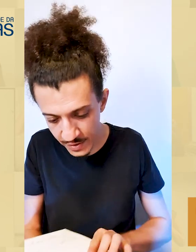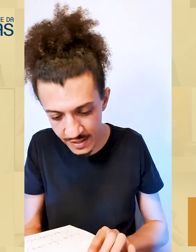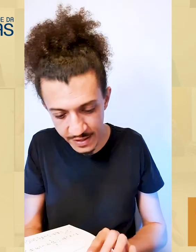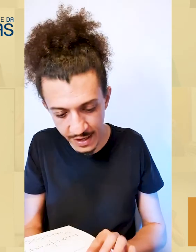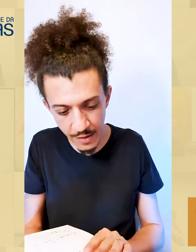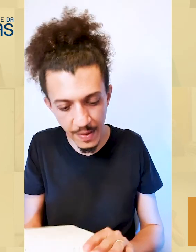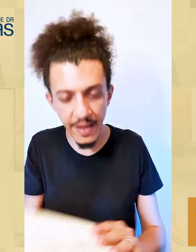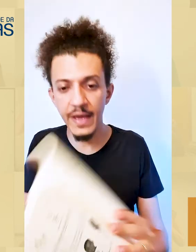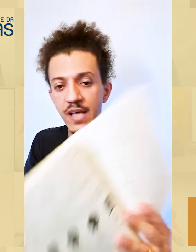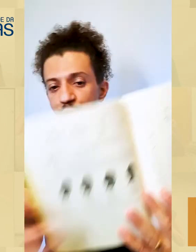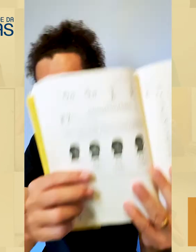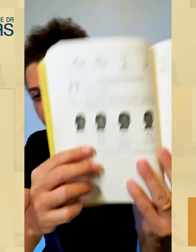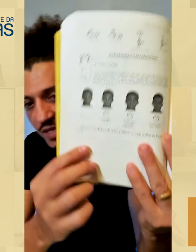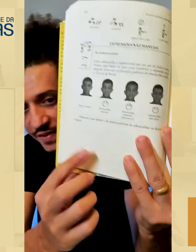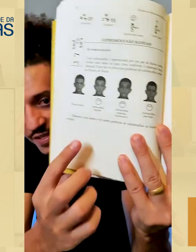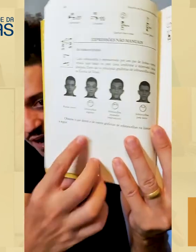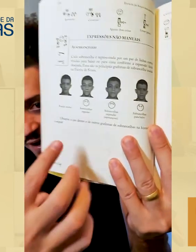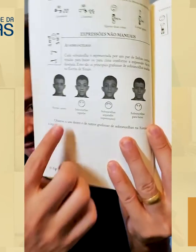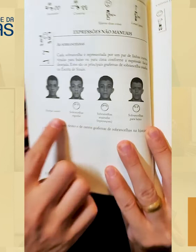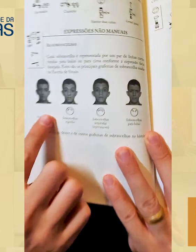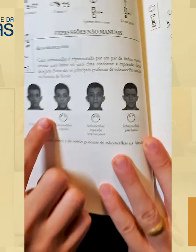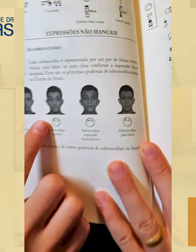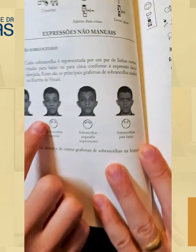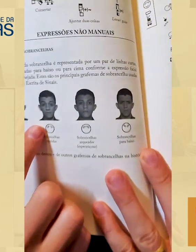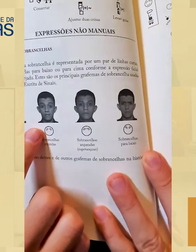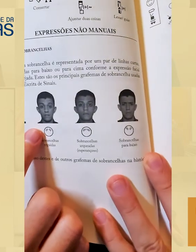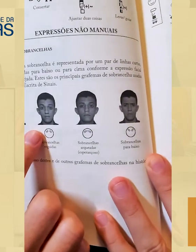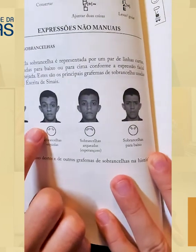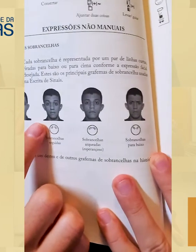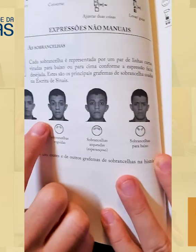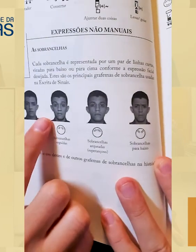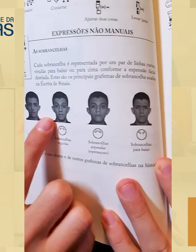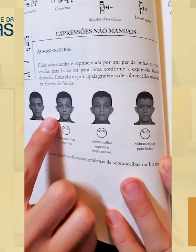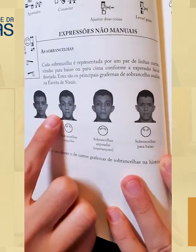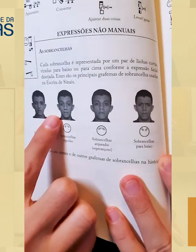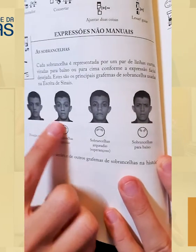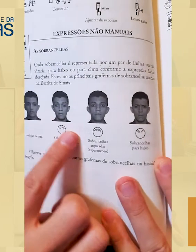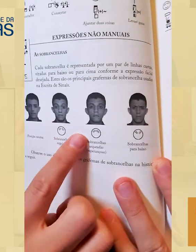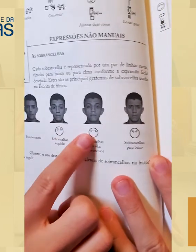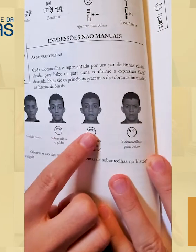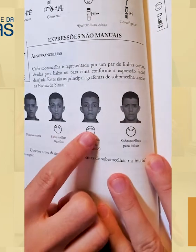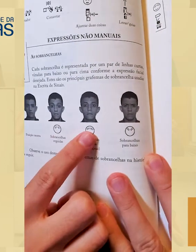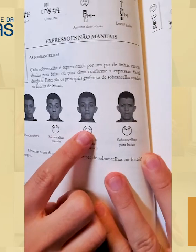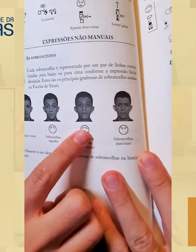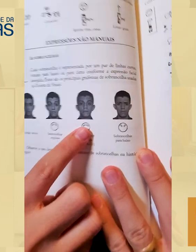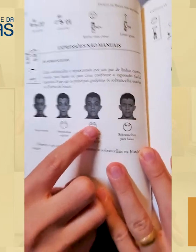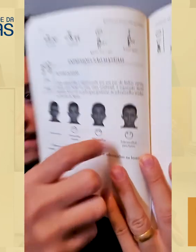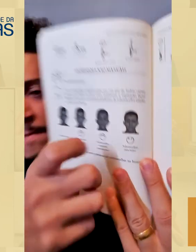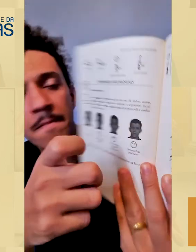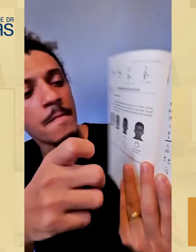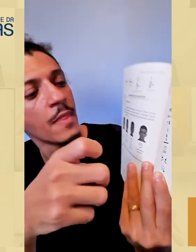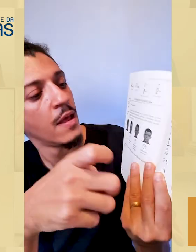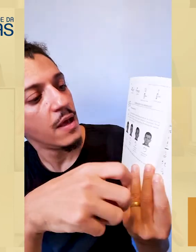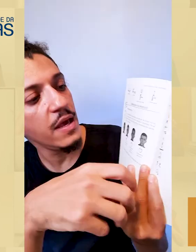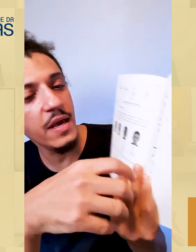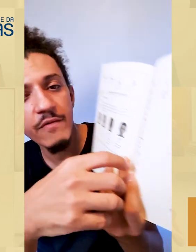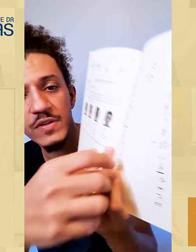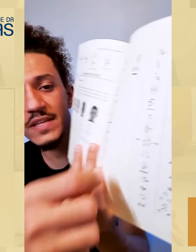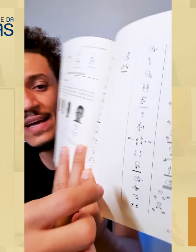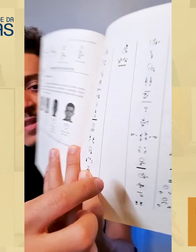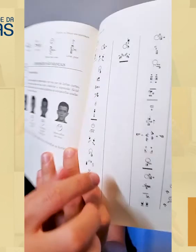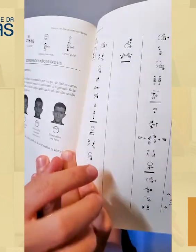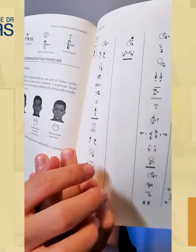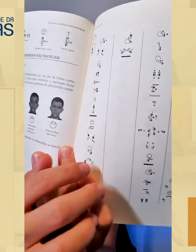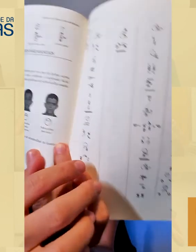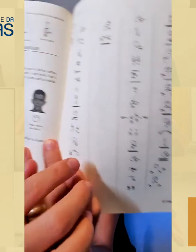livro, você tem também expressões faciais, né, que você escreve as expressões faciais, e você